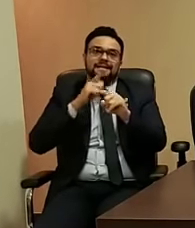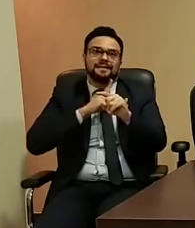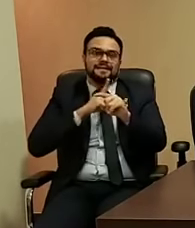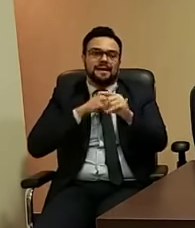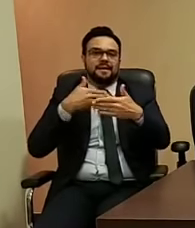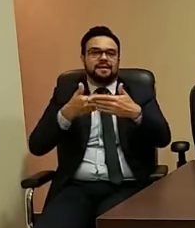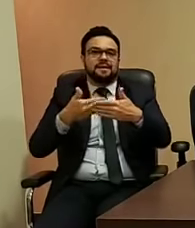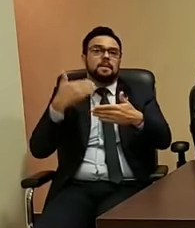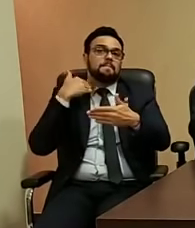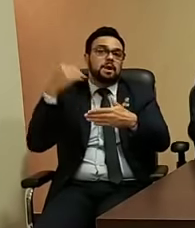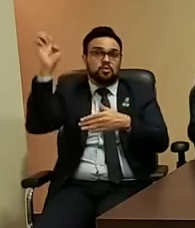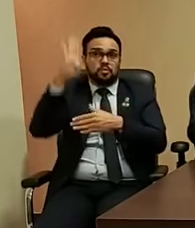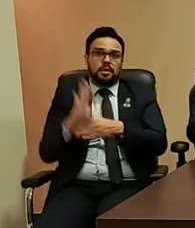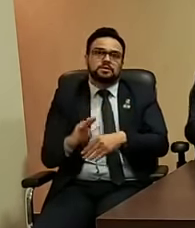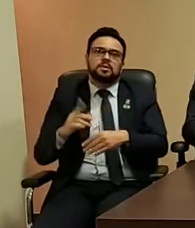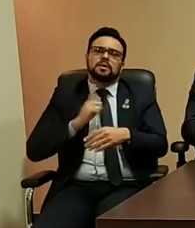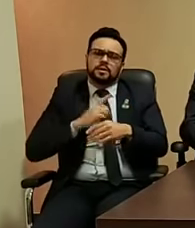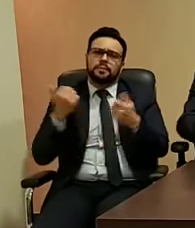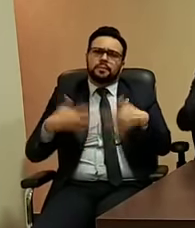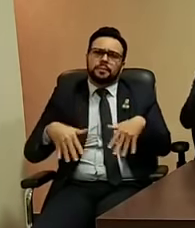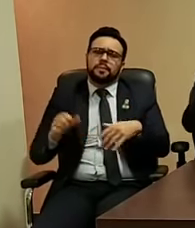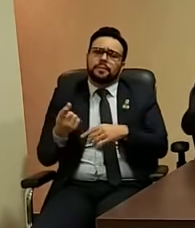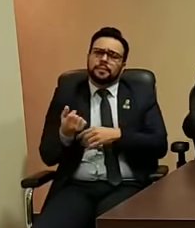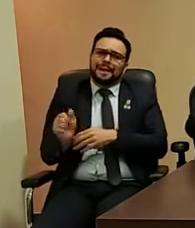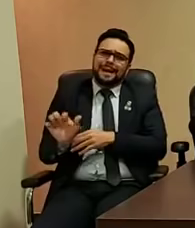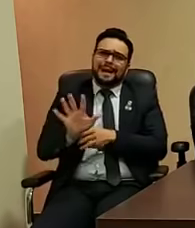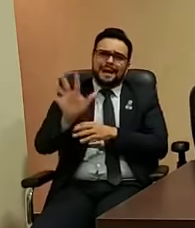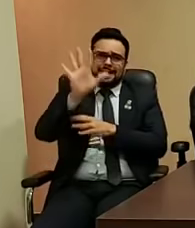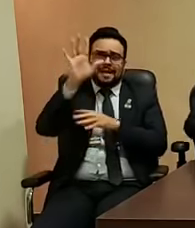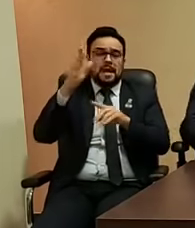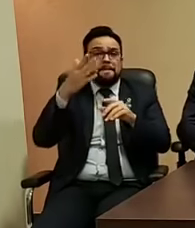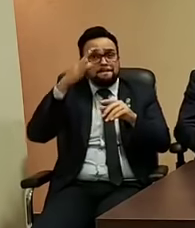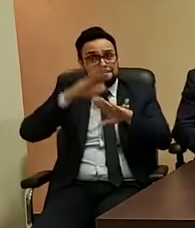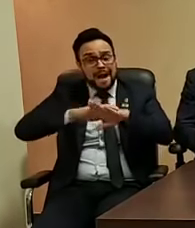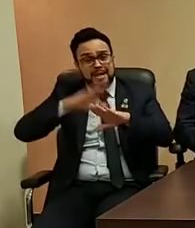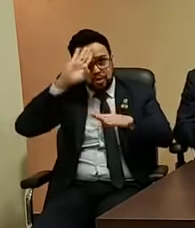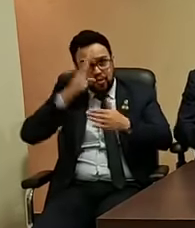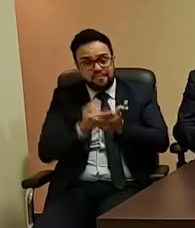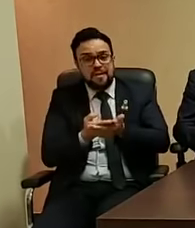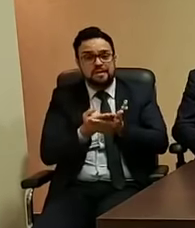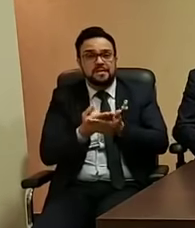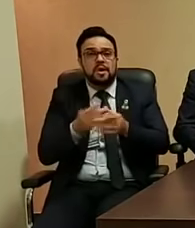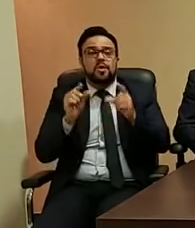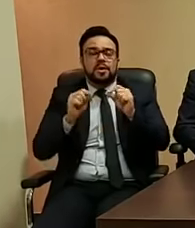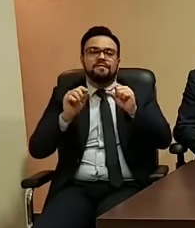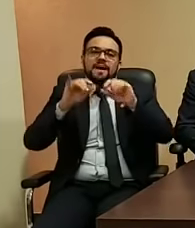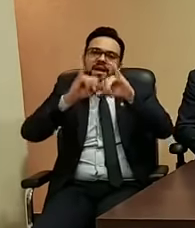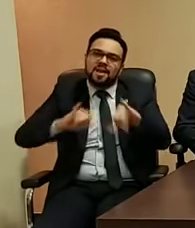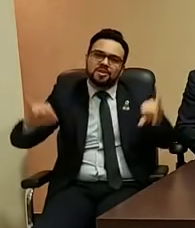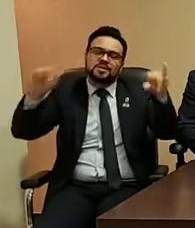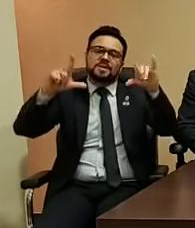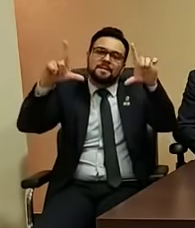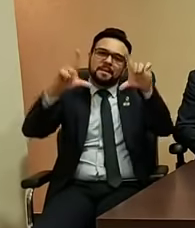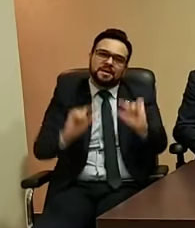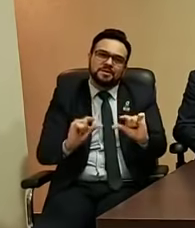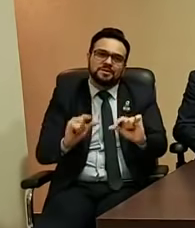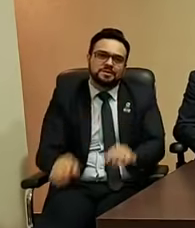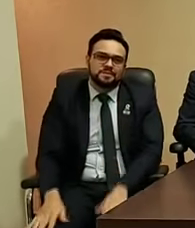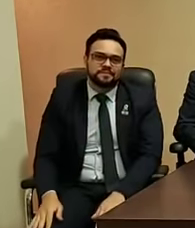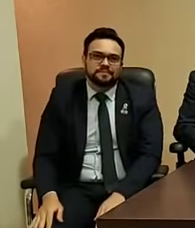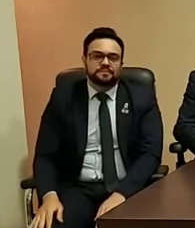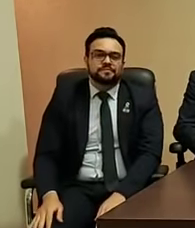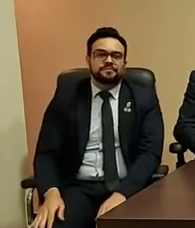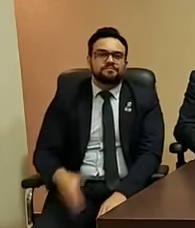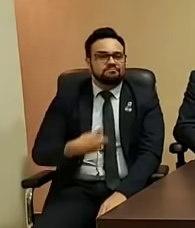eu espero, presidente, que sim, com mais confiança, a gente venha mais vezes a anunciar mais reduções. Modesano,